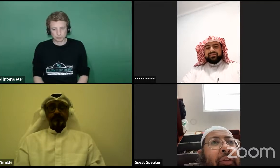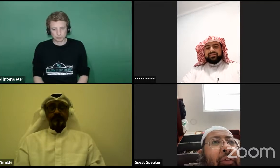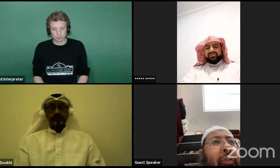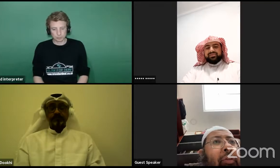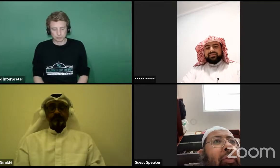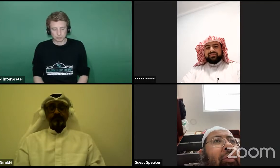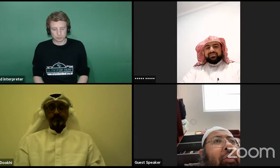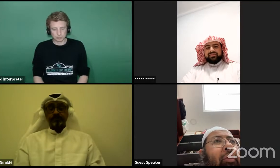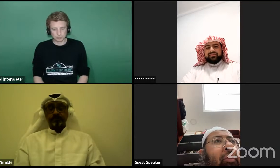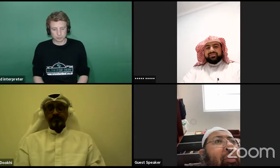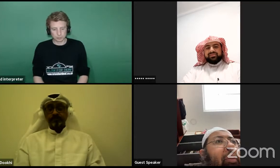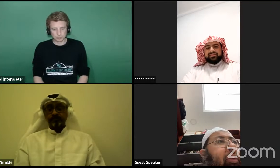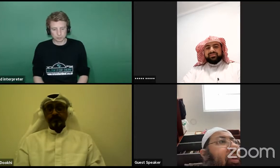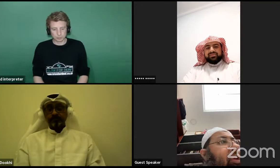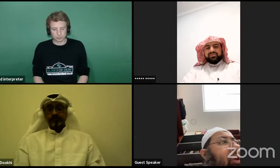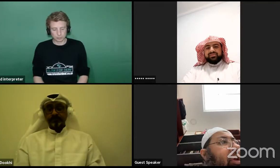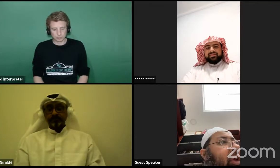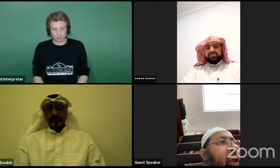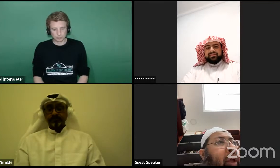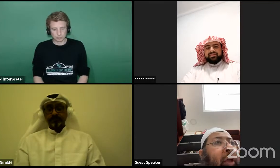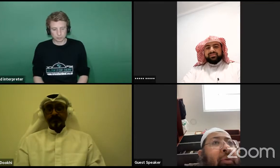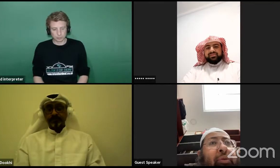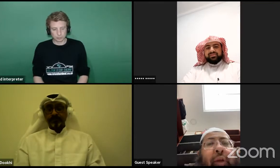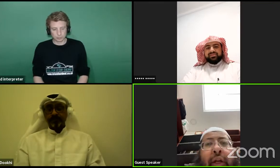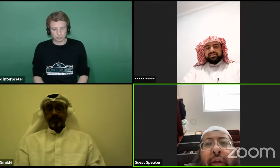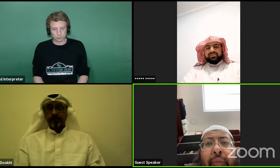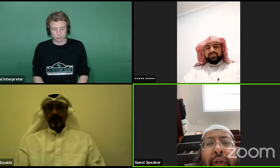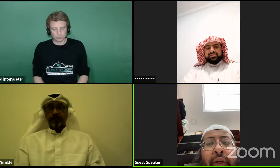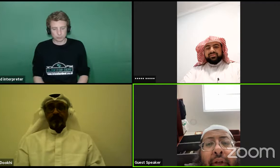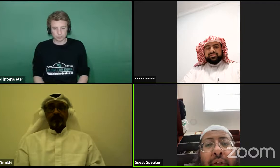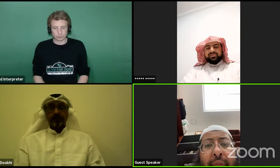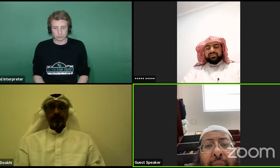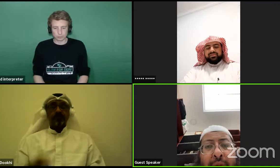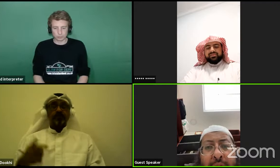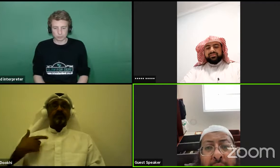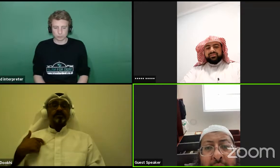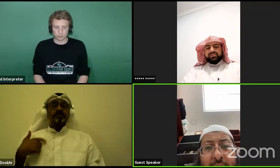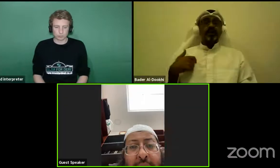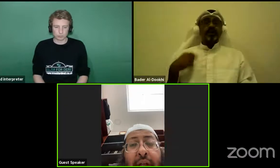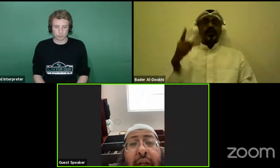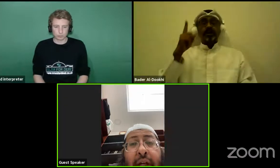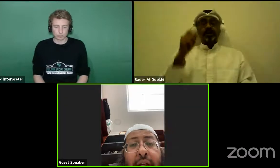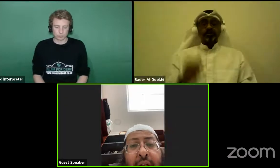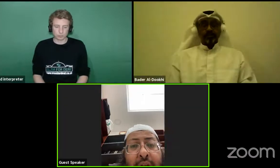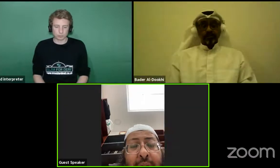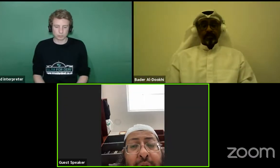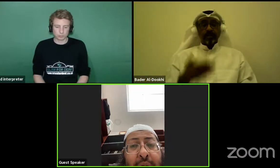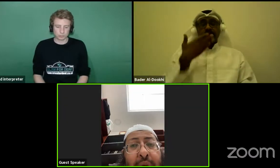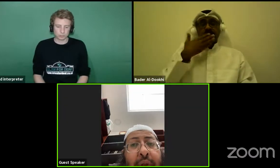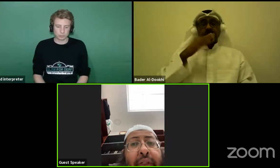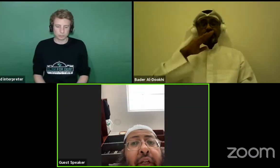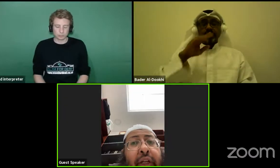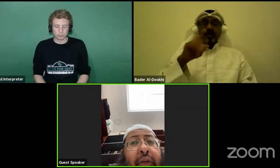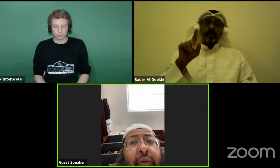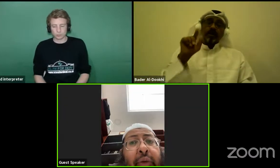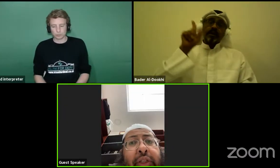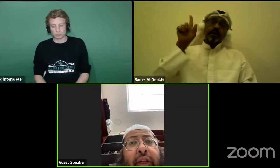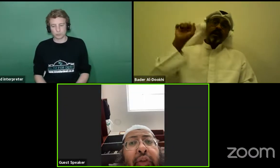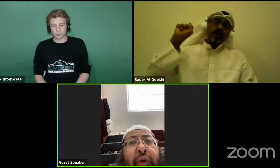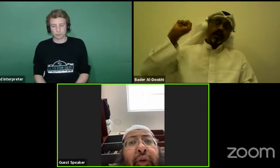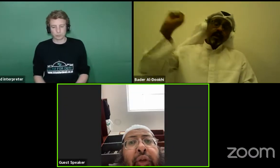وقتكم تفضل الله يحفظكم جزاكم الله خير. بسم الله الرحمن الرحيم. إن الحمد لله نحمده